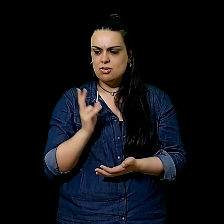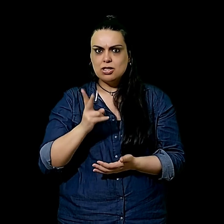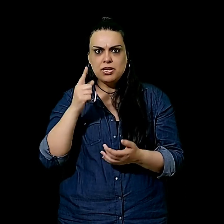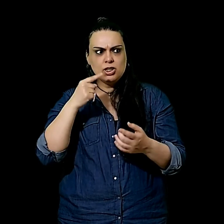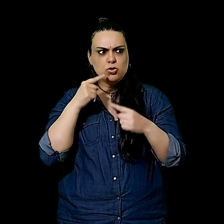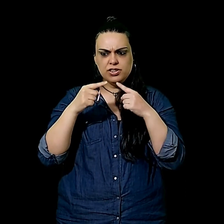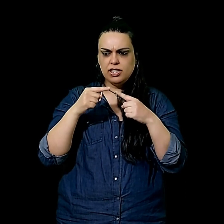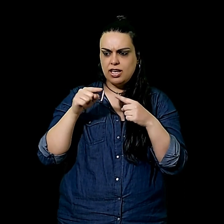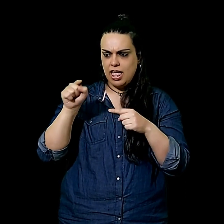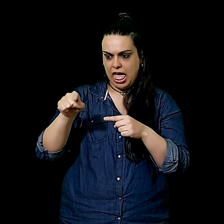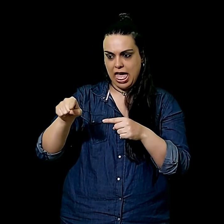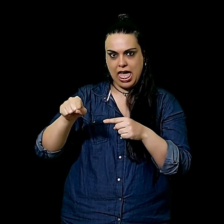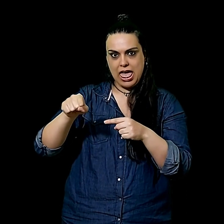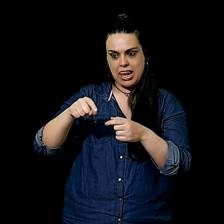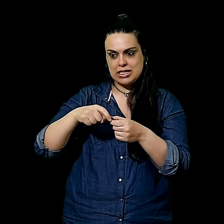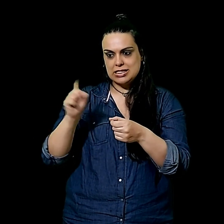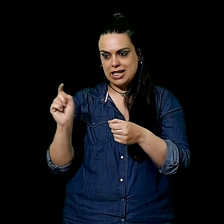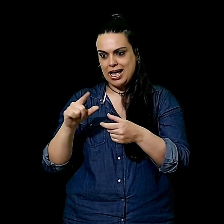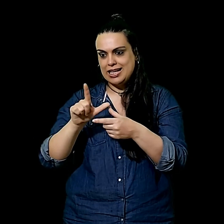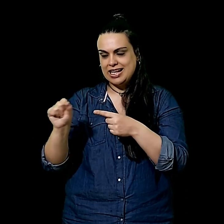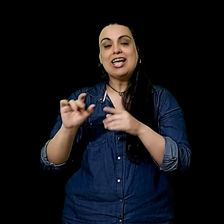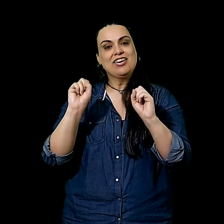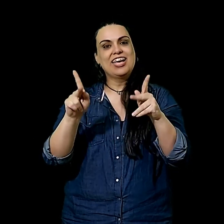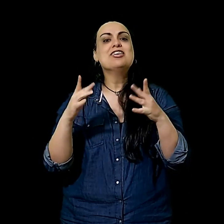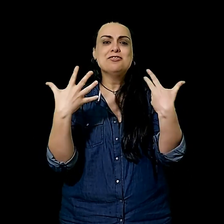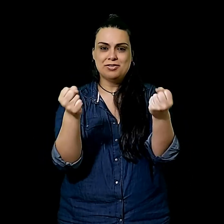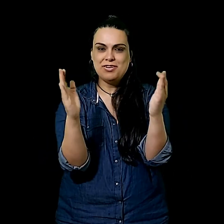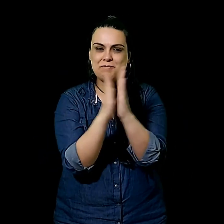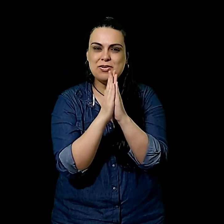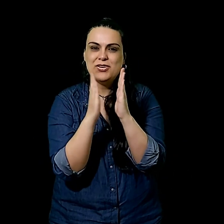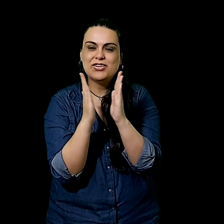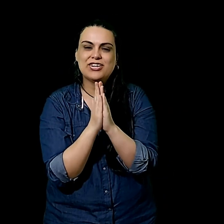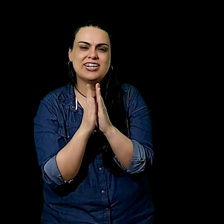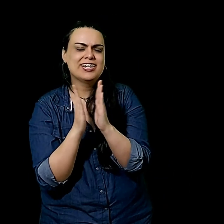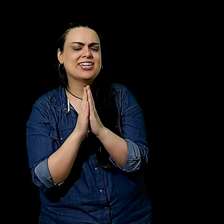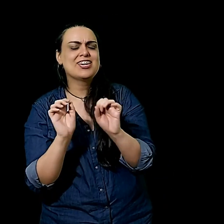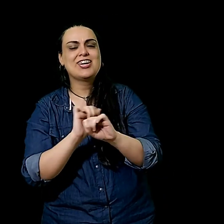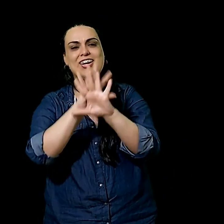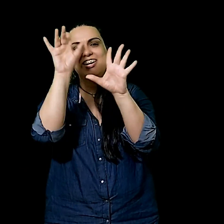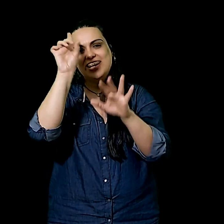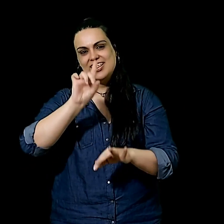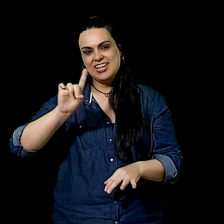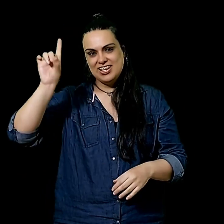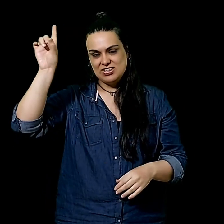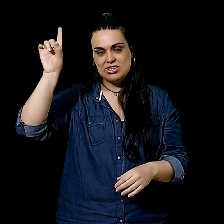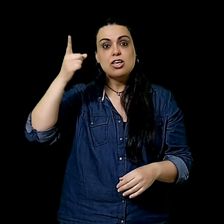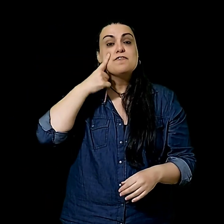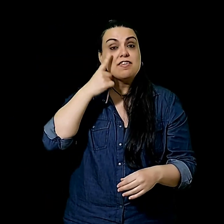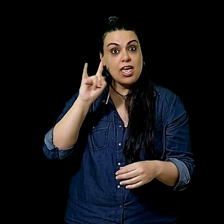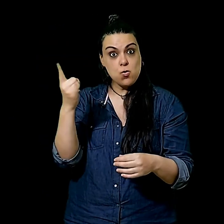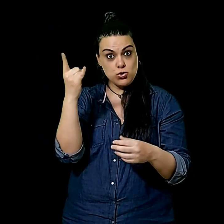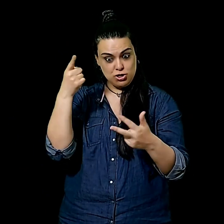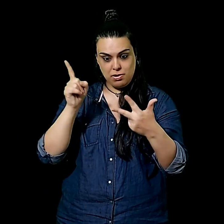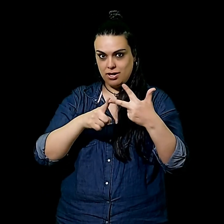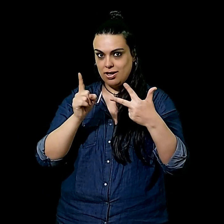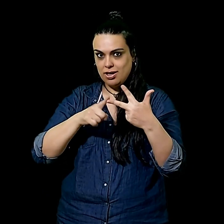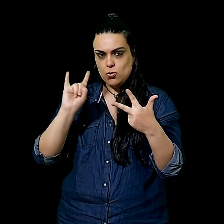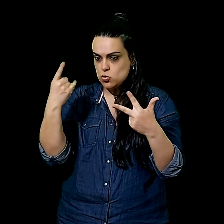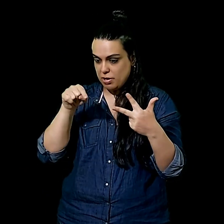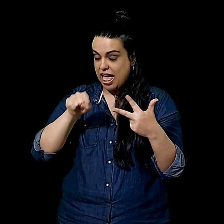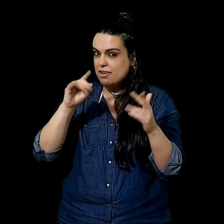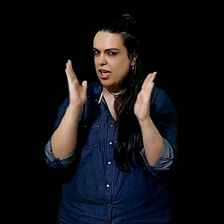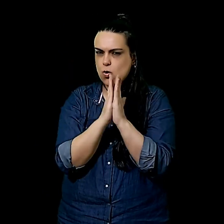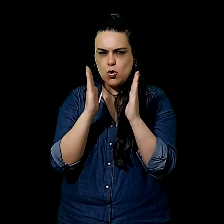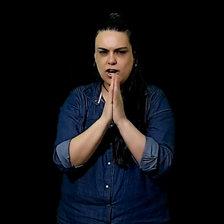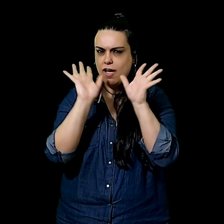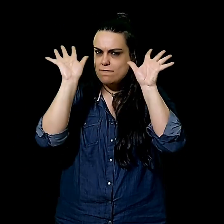Eu sempre fico na dúvida. É a pessoa que fecha, né? Vamos orar, meu povo. Oh, glória a Deus. Deixa eu ver uma última aqui, para ela